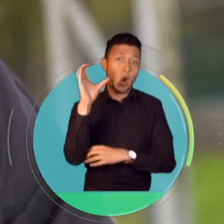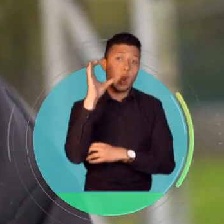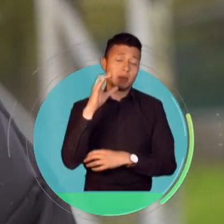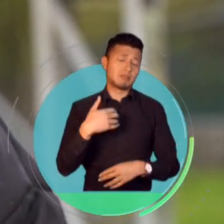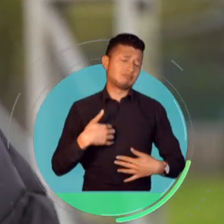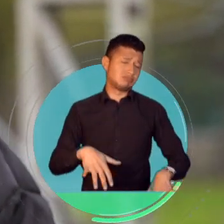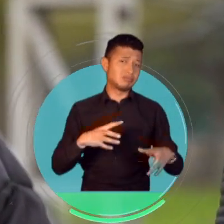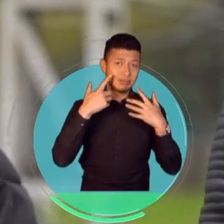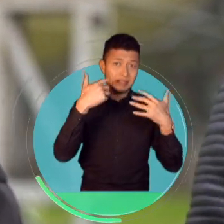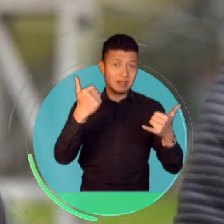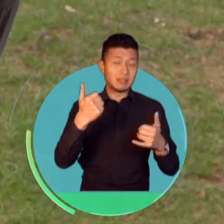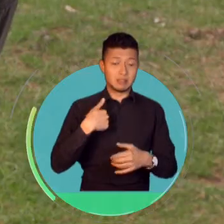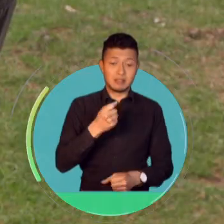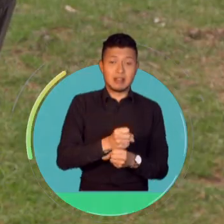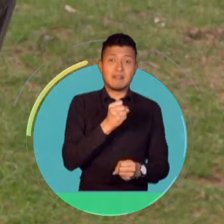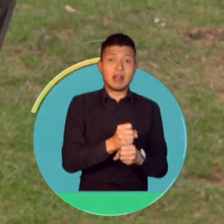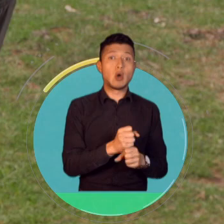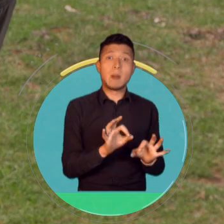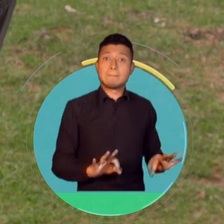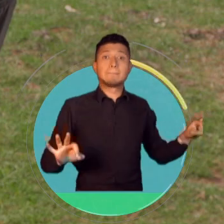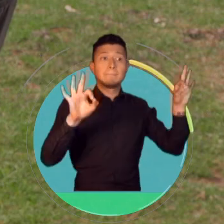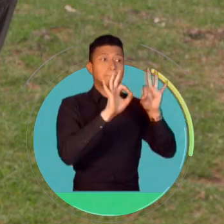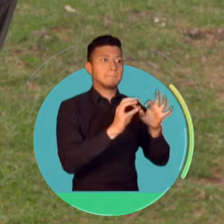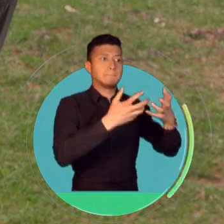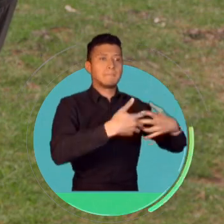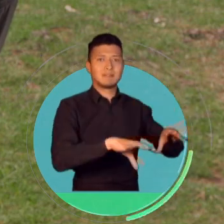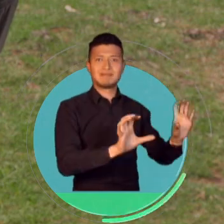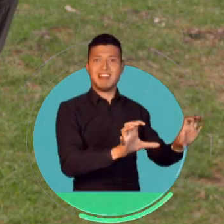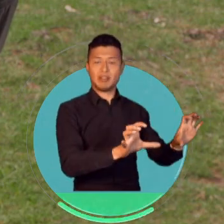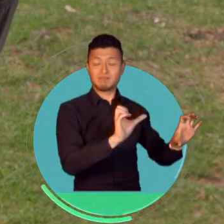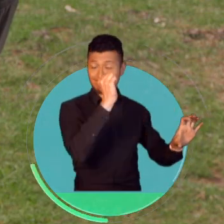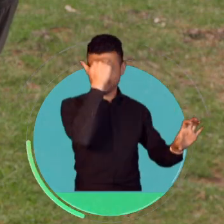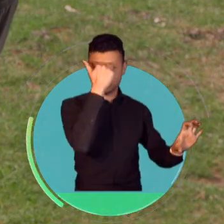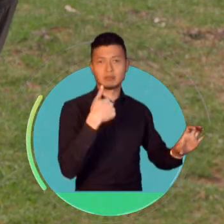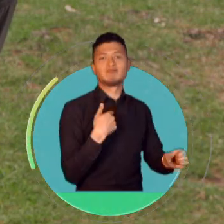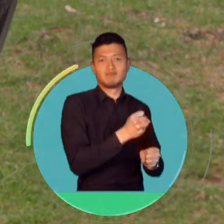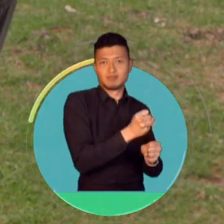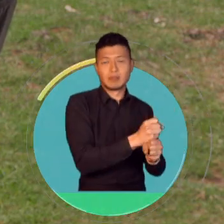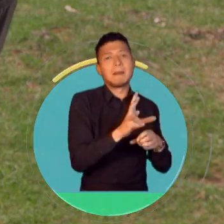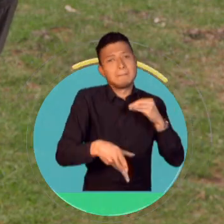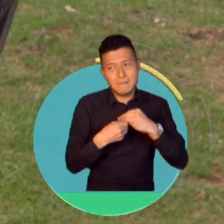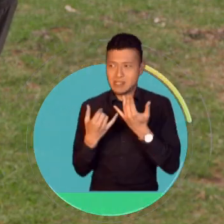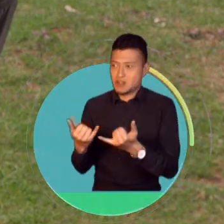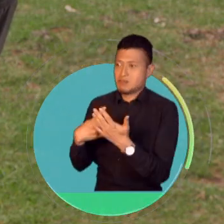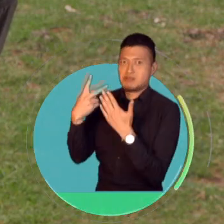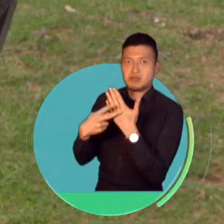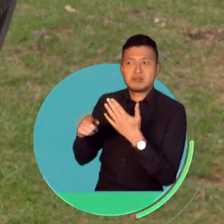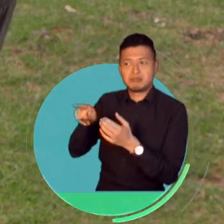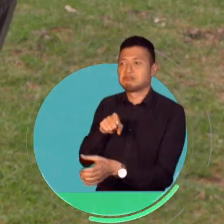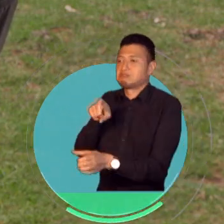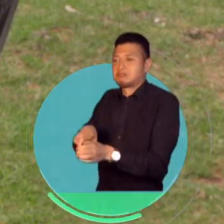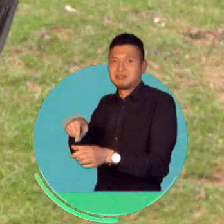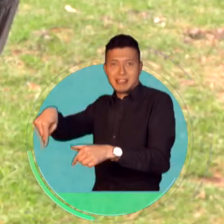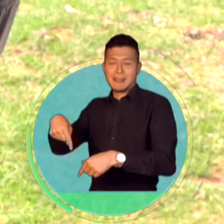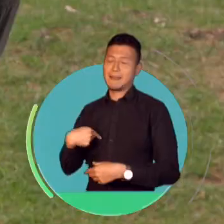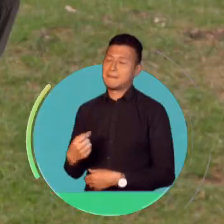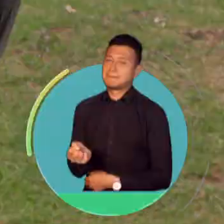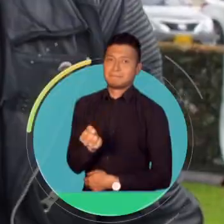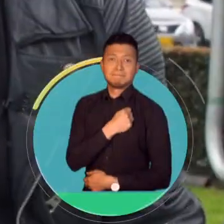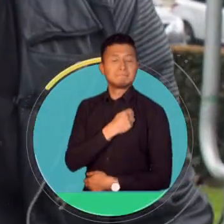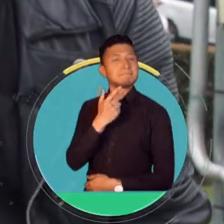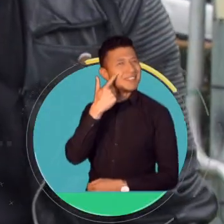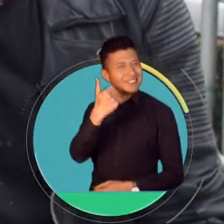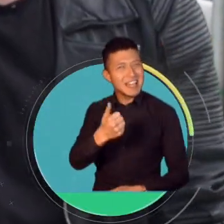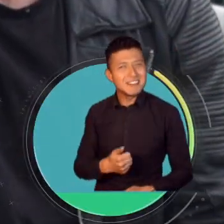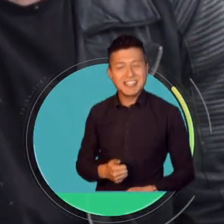trabajo con una de las cadenas más importantes en este momento y nada pues estoy ahora acá en este proyecto que me encanta porque creo que que es bien